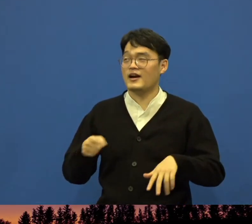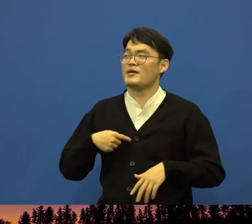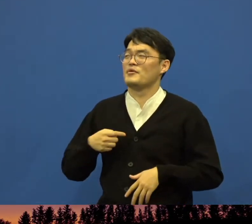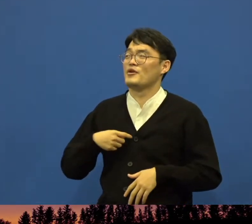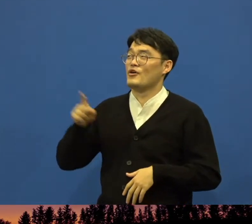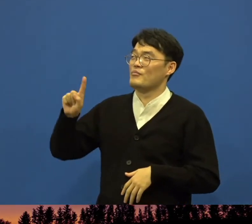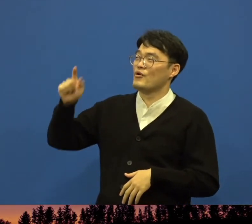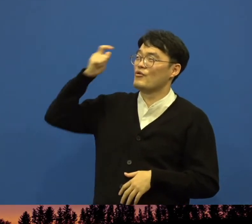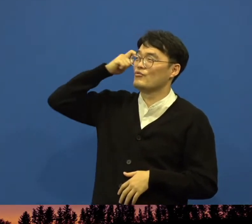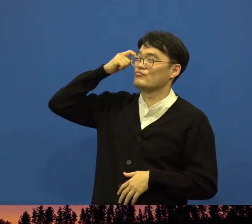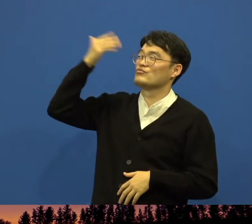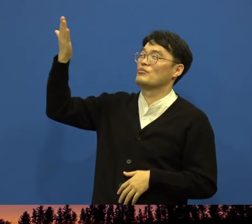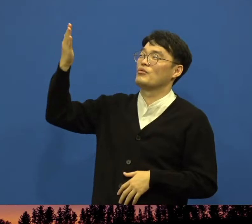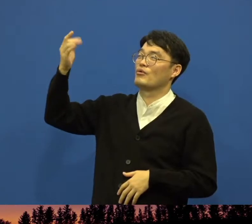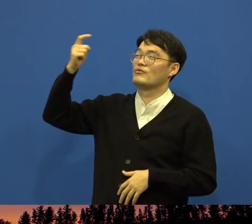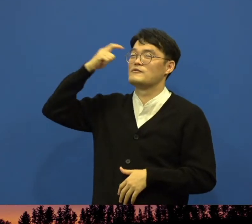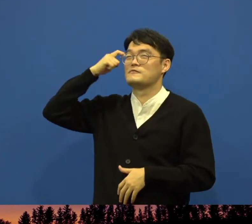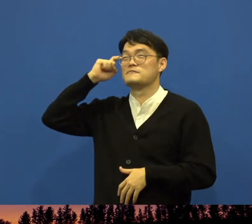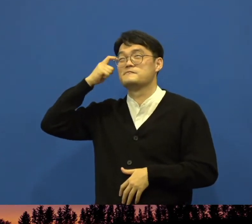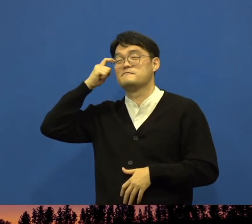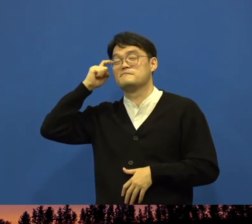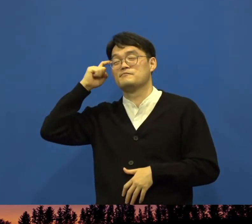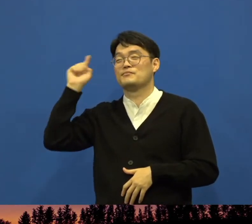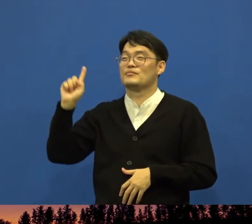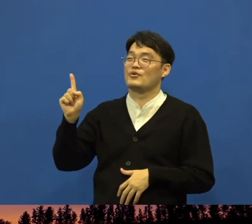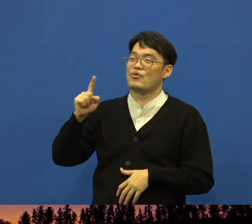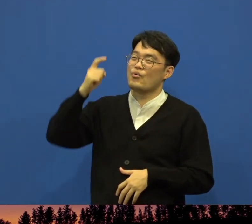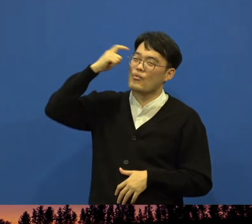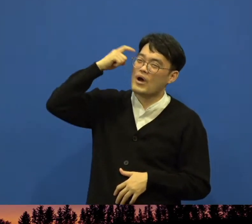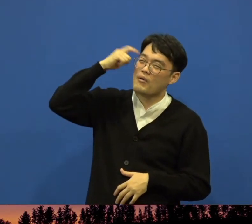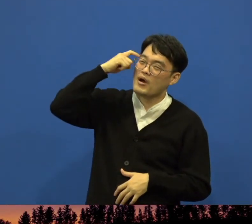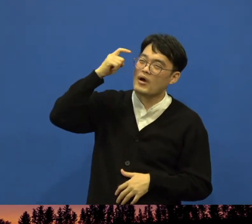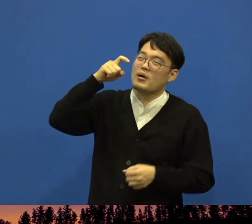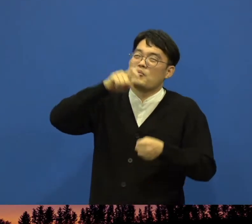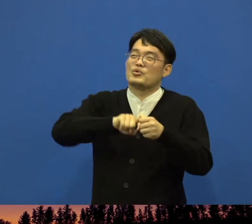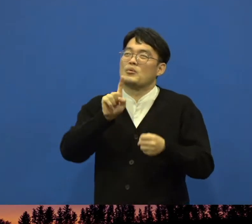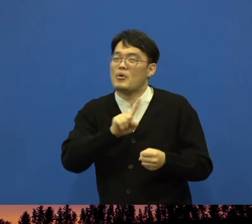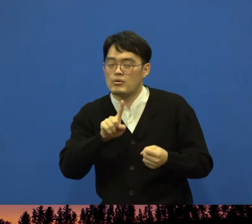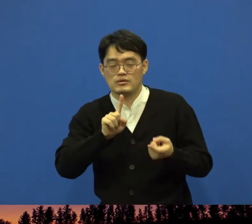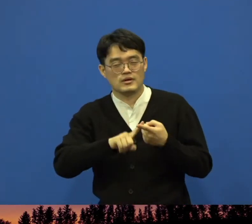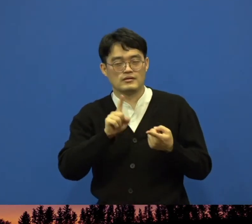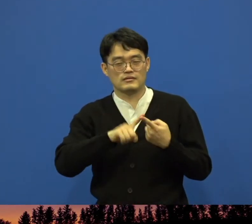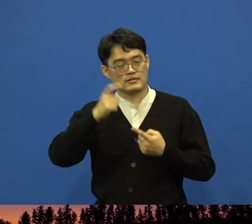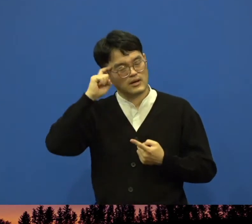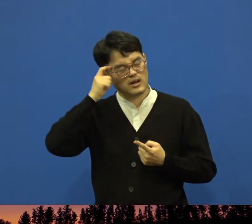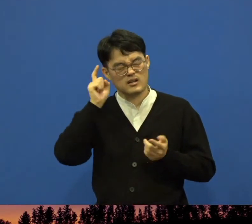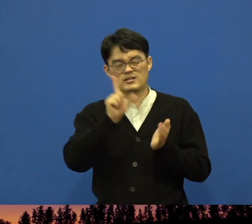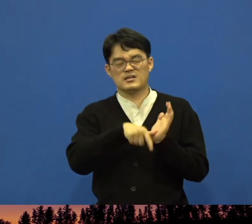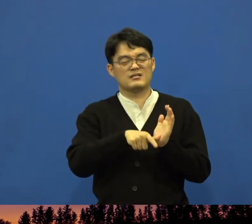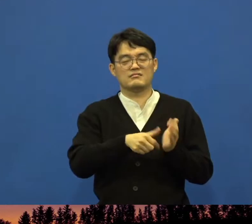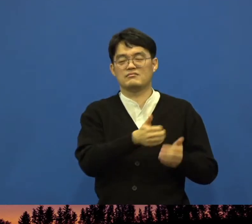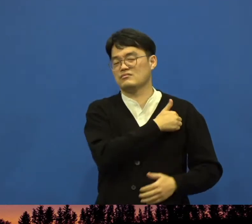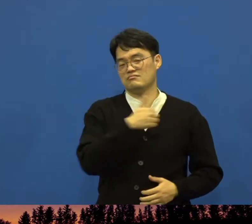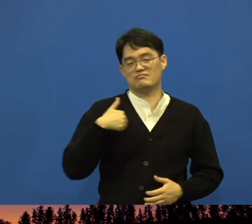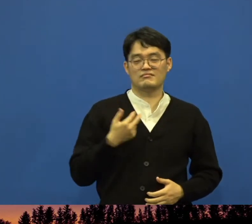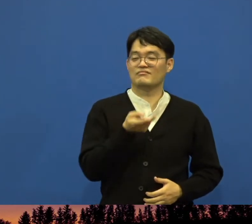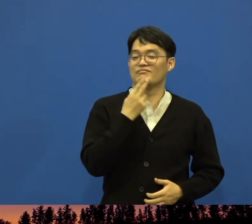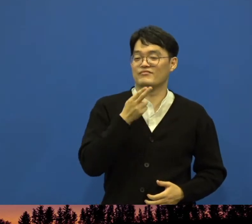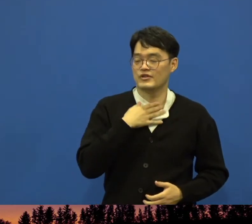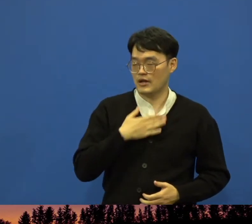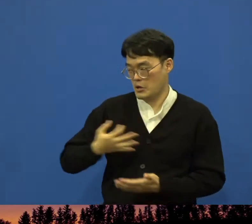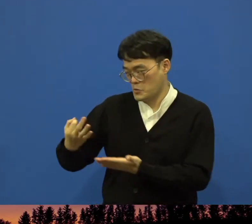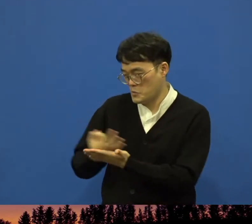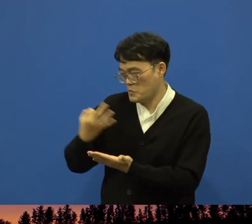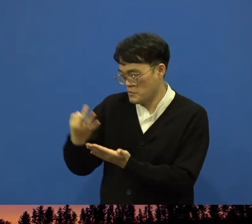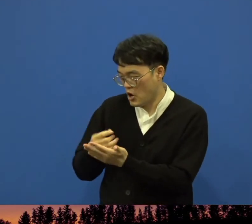질문이나 뭐 why 이런 게 없어요. how가 더 중요하지. 어떻게 내가 돈을 벌까? 이게 중요하지. 내가 왜 버느냐